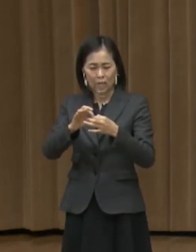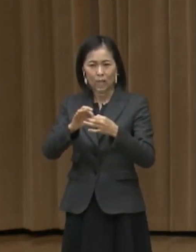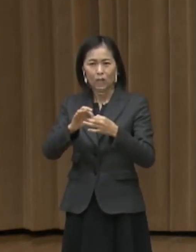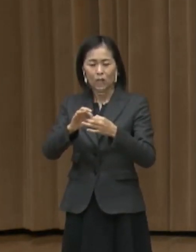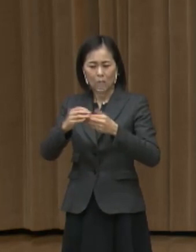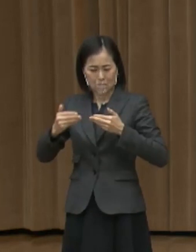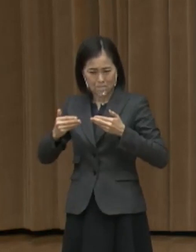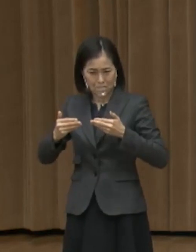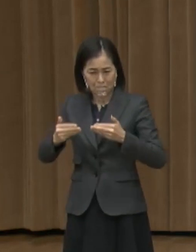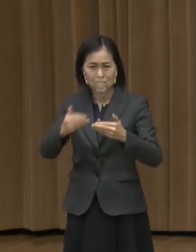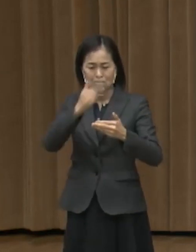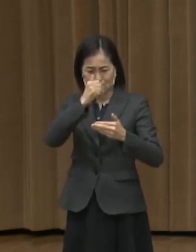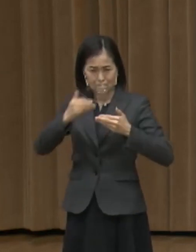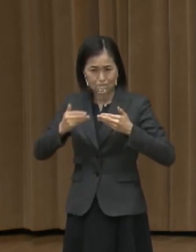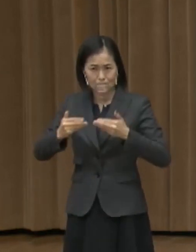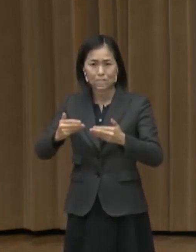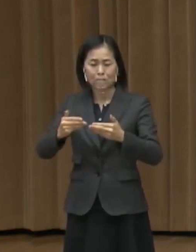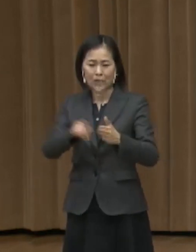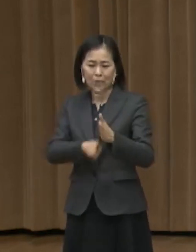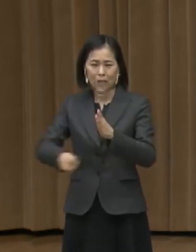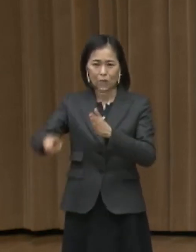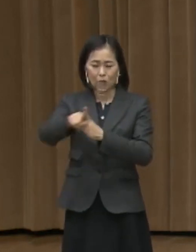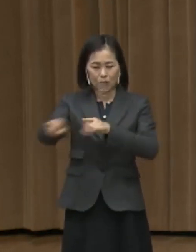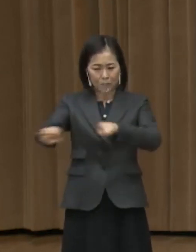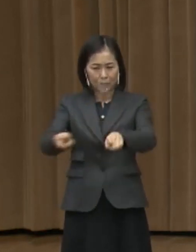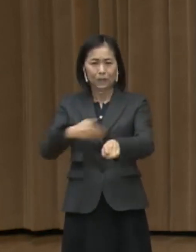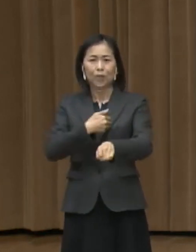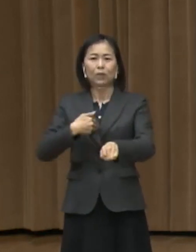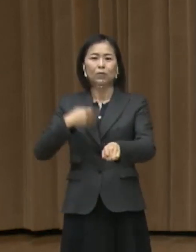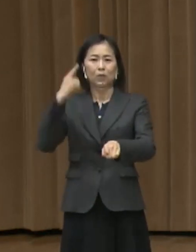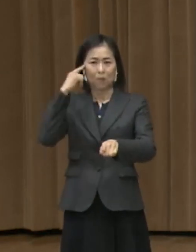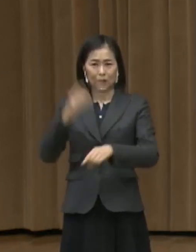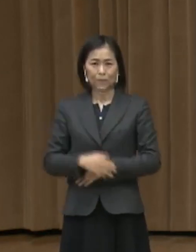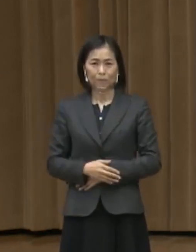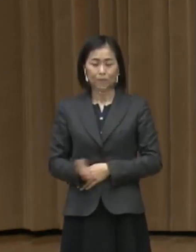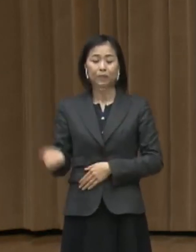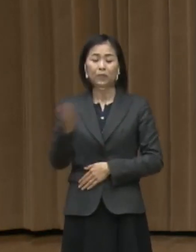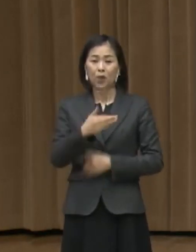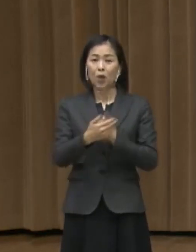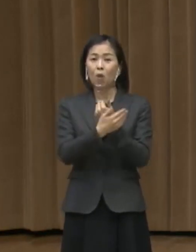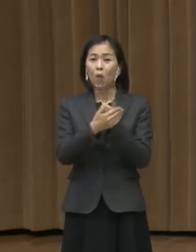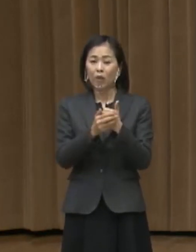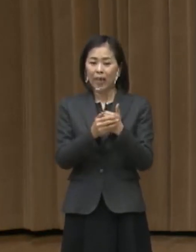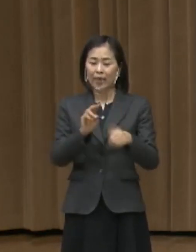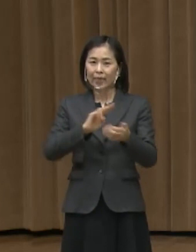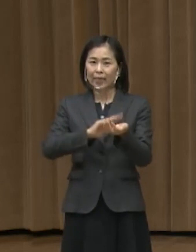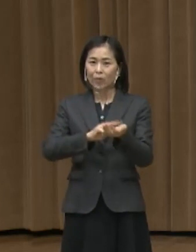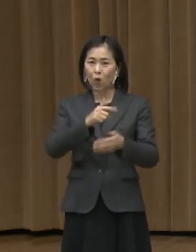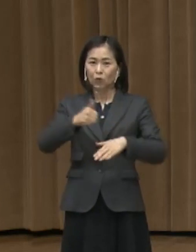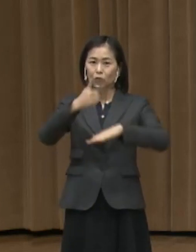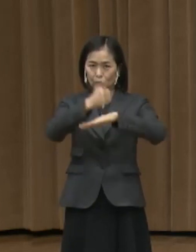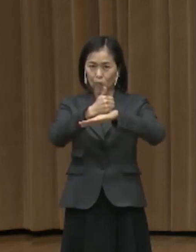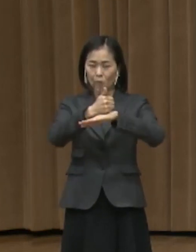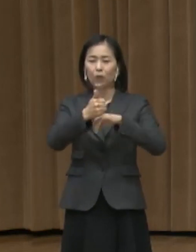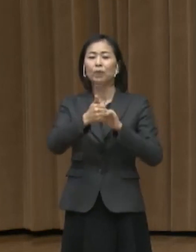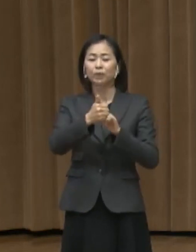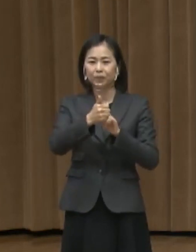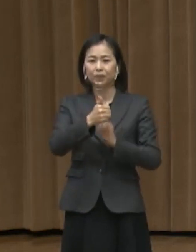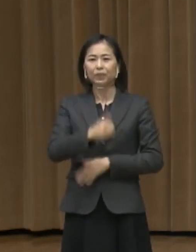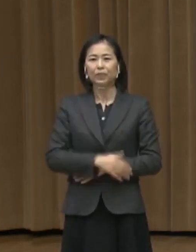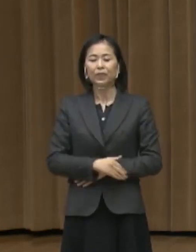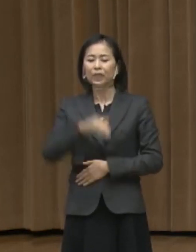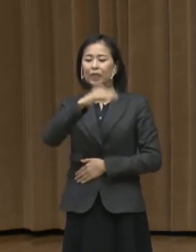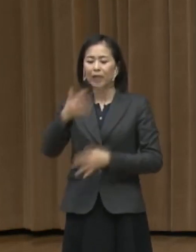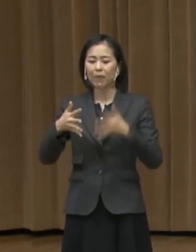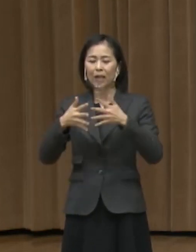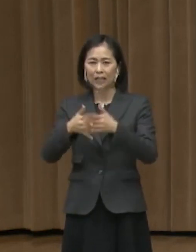向け先頭に立って取り組めると期待をしています。保健医療部長には福祉部長である山崎達